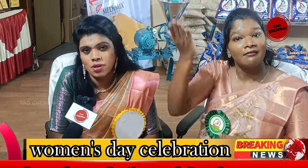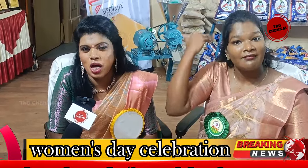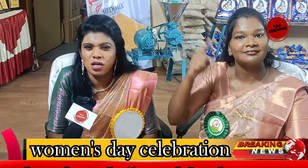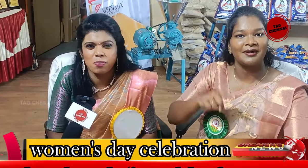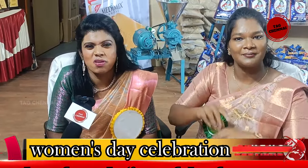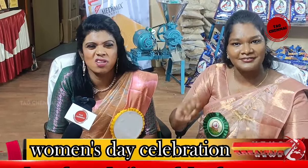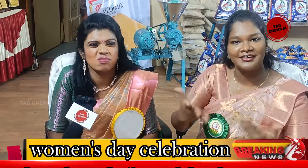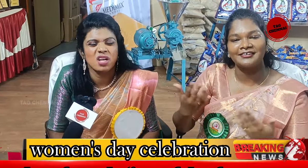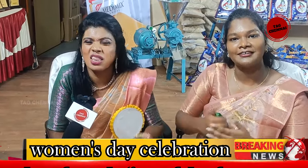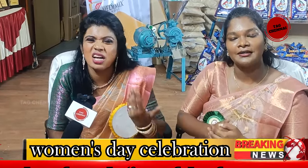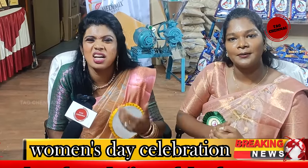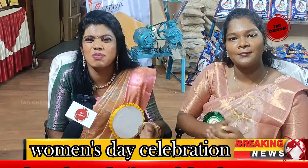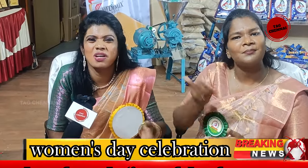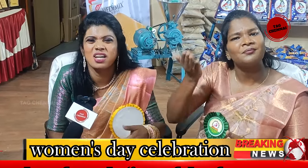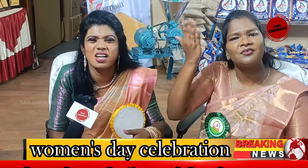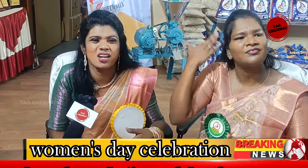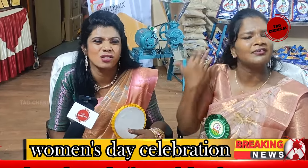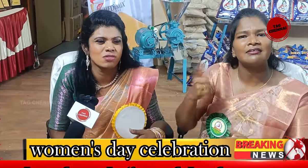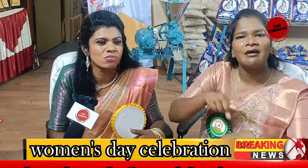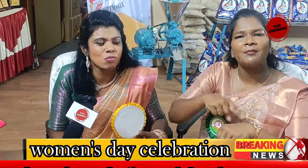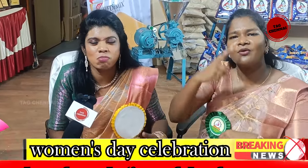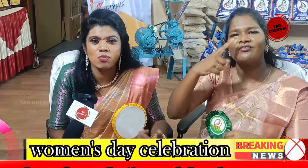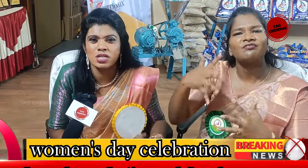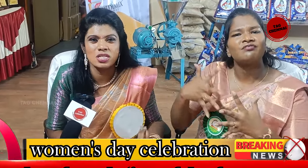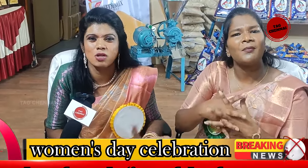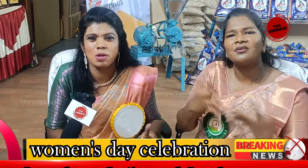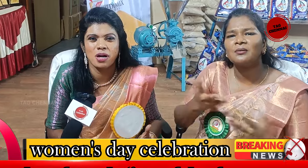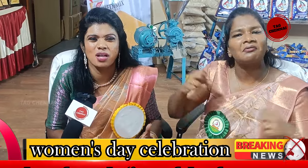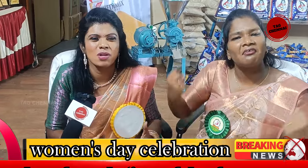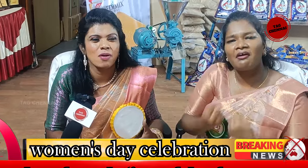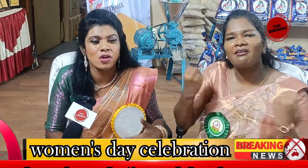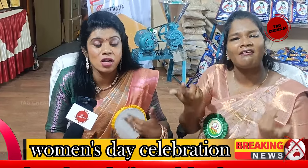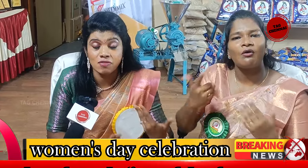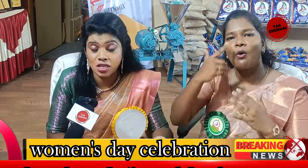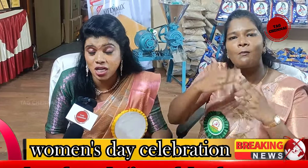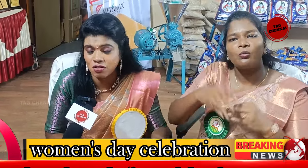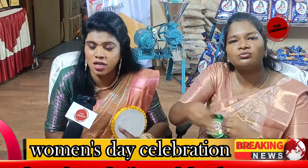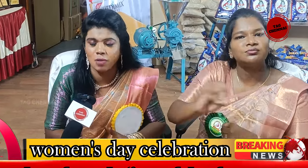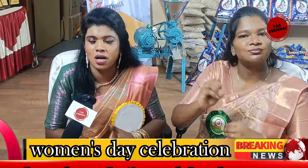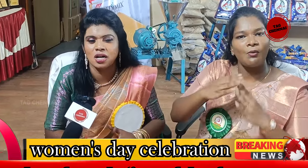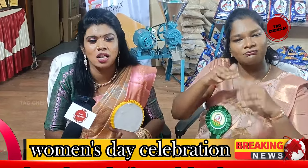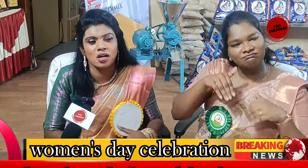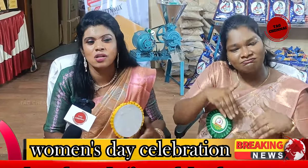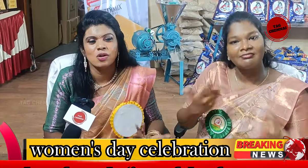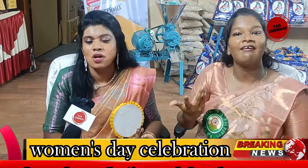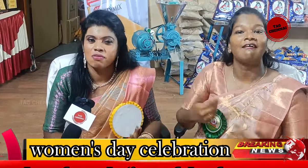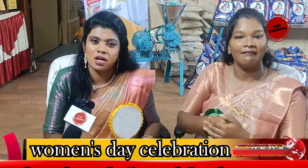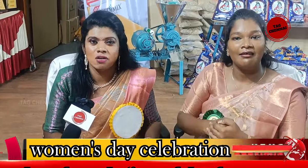செயல்பட்டாங்க. அதுக்கப்புறம் அந்த காலத்தில் பெண்களில் ரொம்ப முயற்சி எதுவுமே பண்ணல. வெளியில் வெளிக்காட்டவும் தயக்கப்பட்ட அதனால தான் வேணாங்க